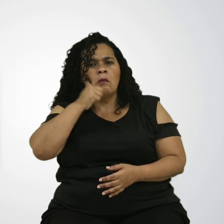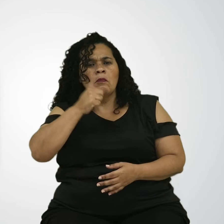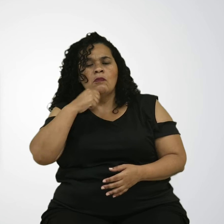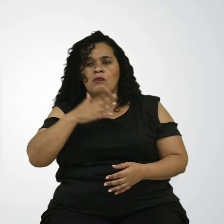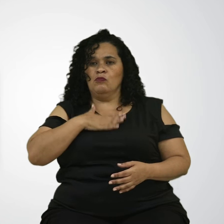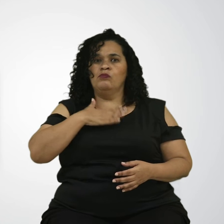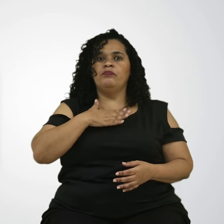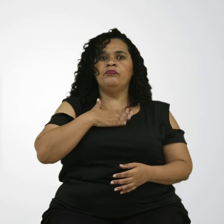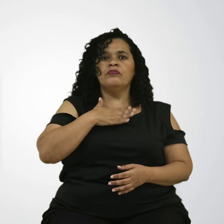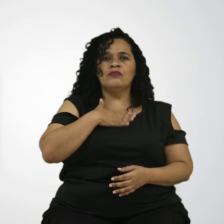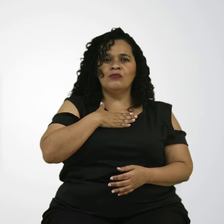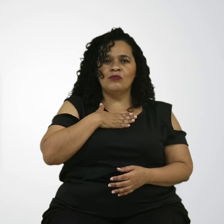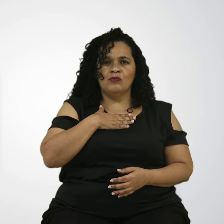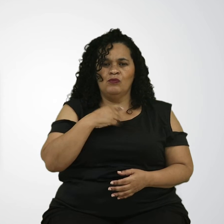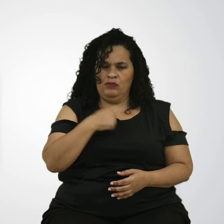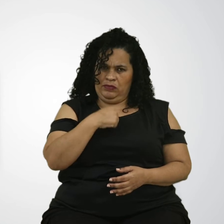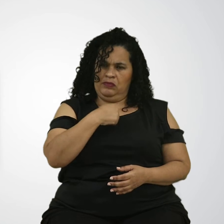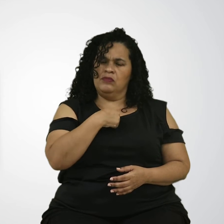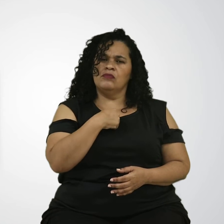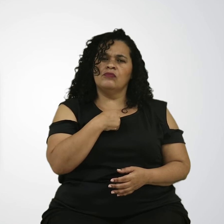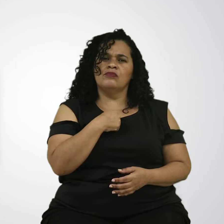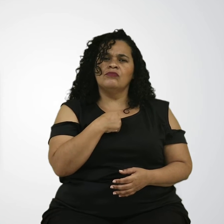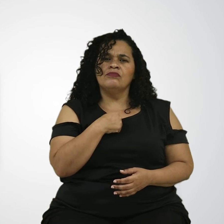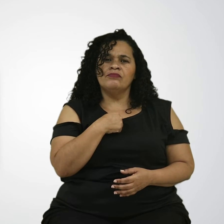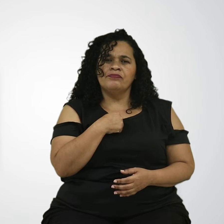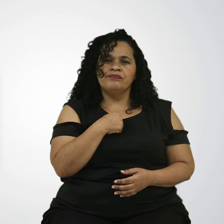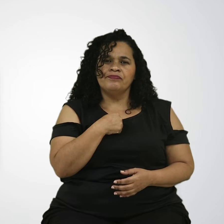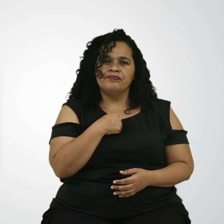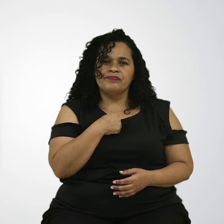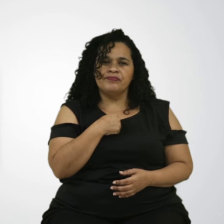é comigo, é eu.